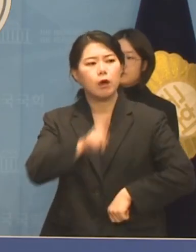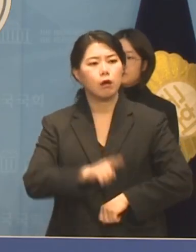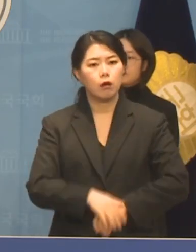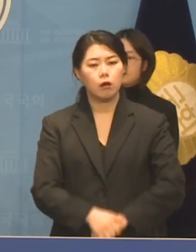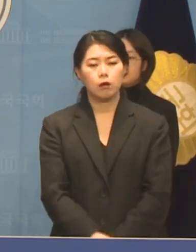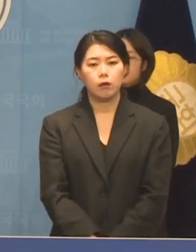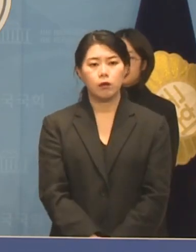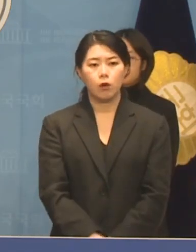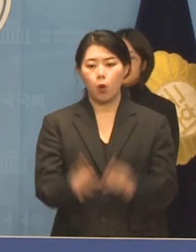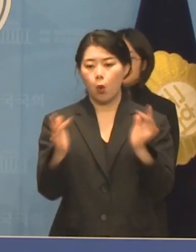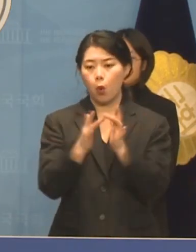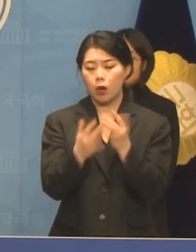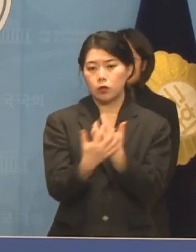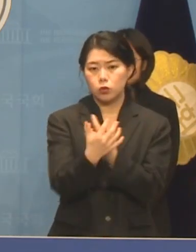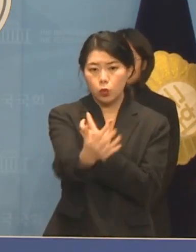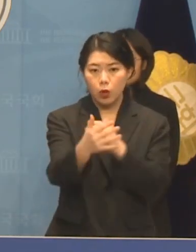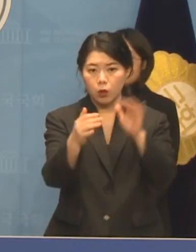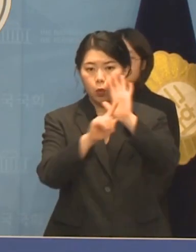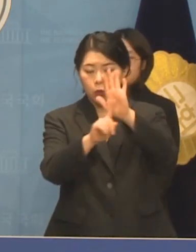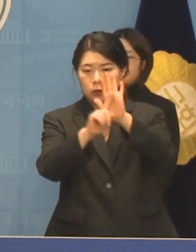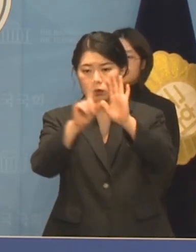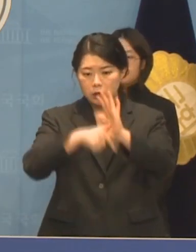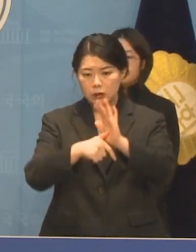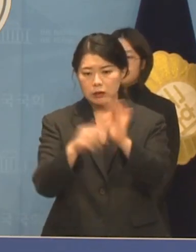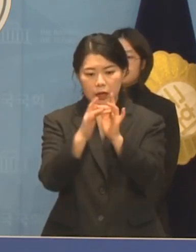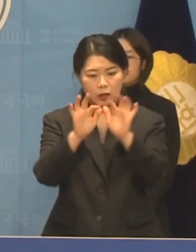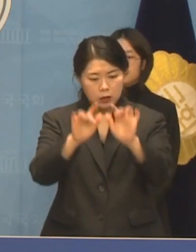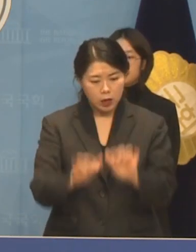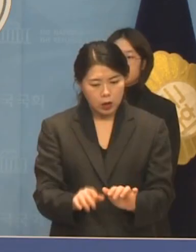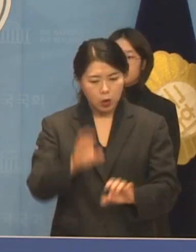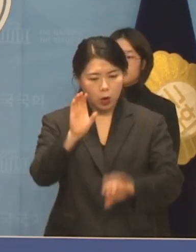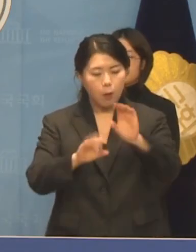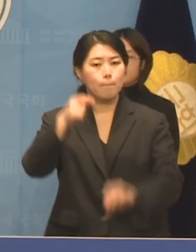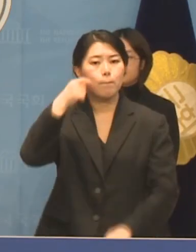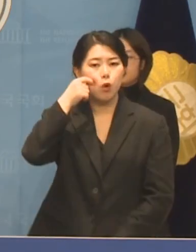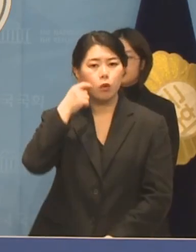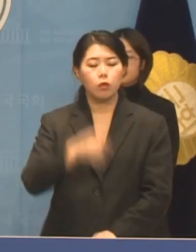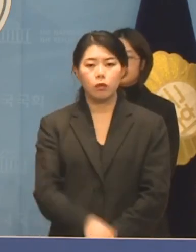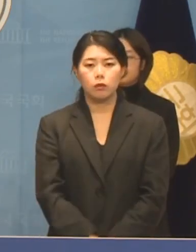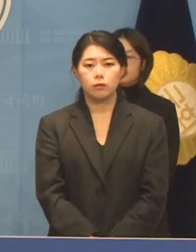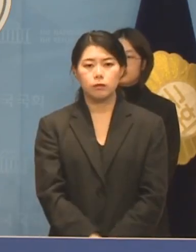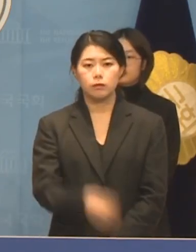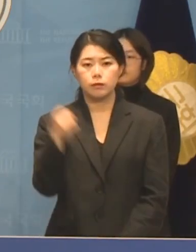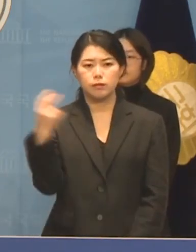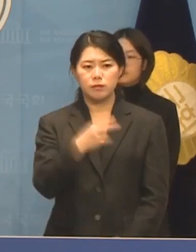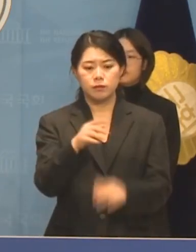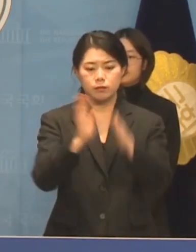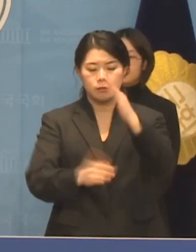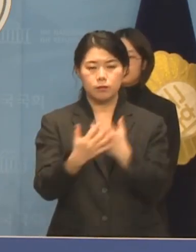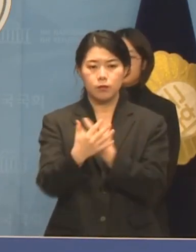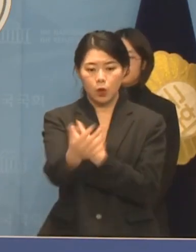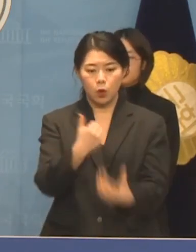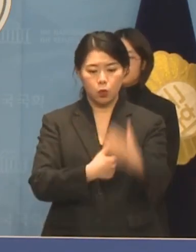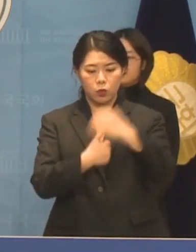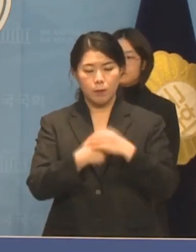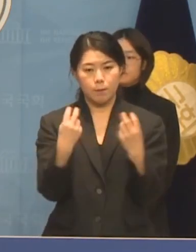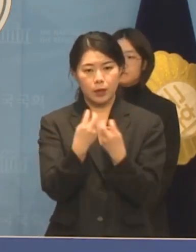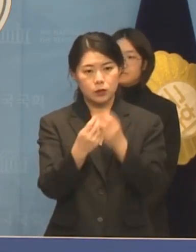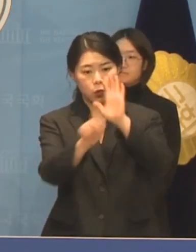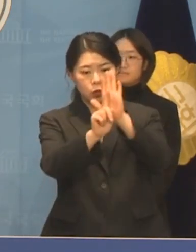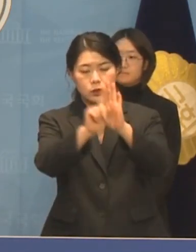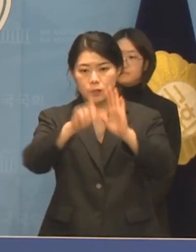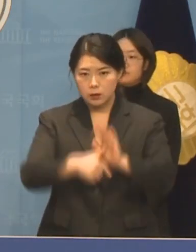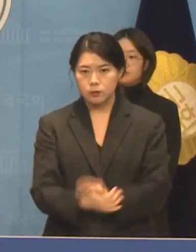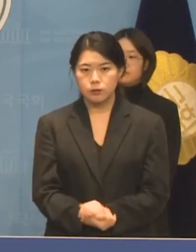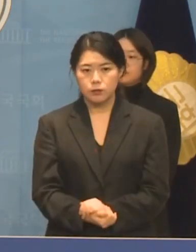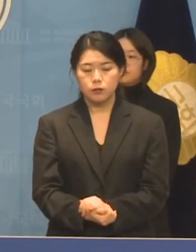공지했습니다. 온라인 총회 공지에는 댓글조차 달지 못하게 막아버렸습니다. 또한 정기총회 위임 방식을 공지하는 데